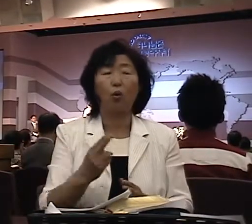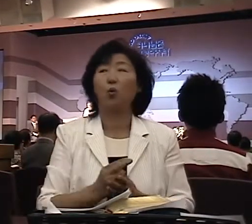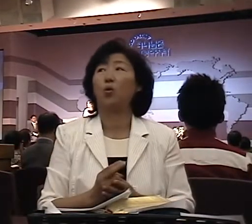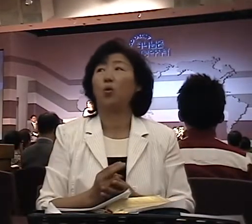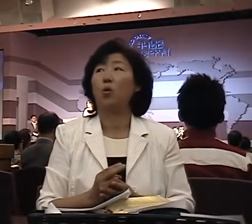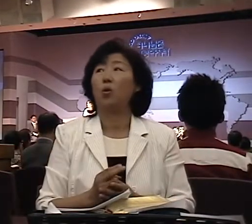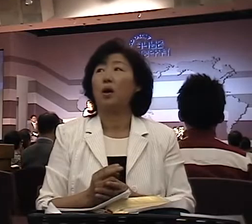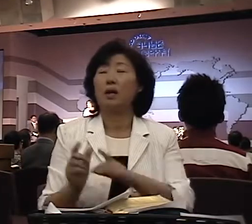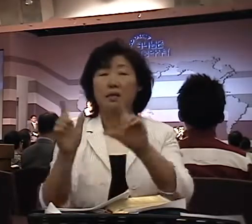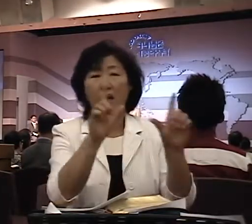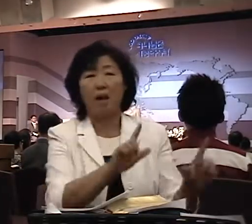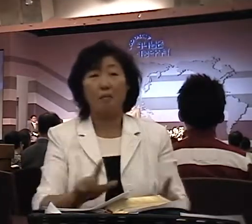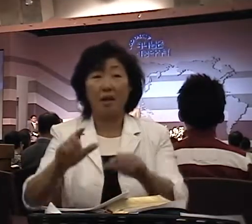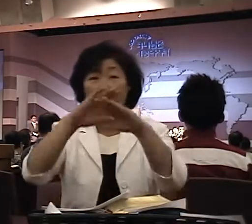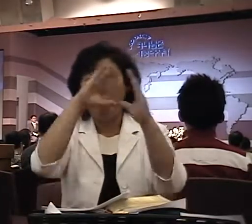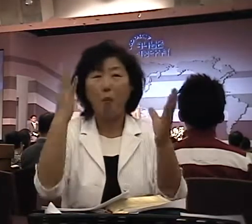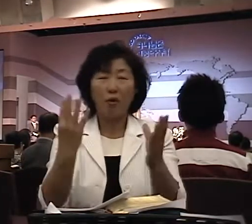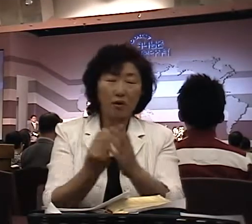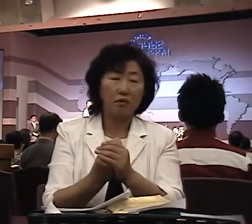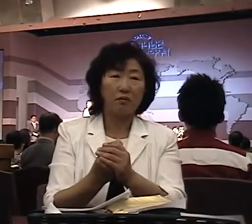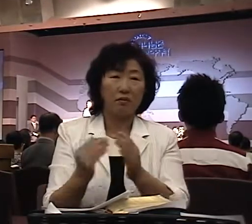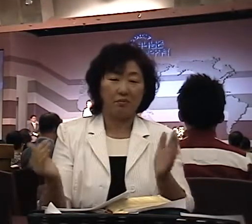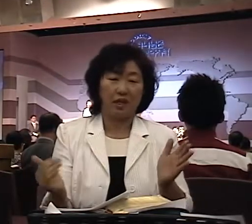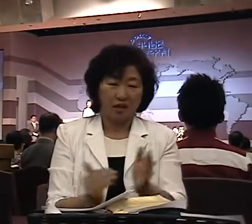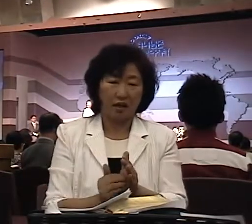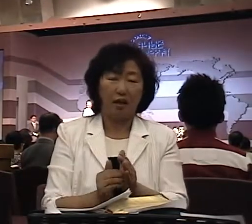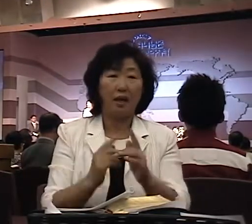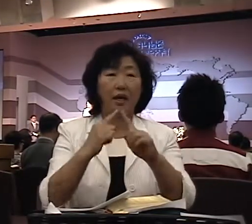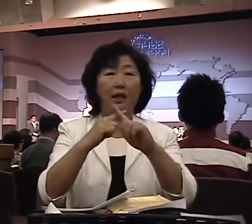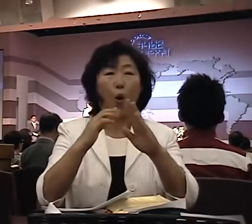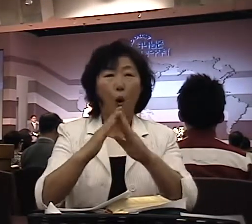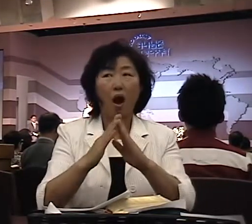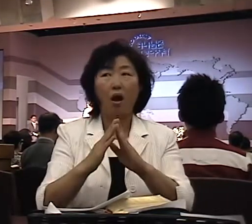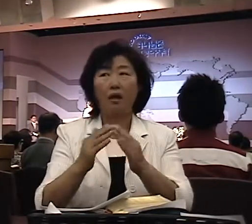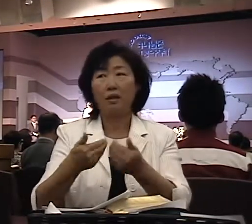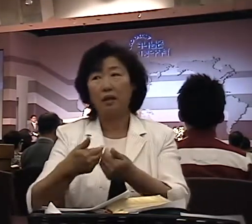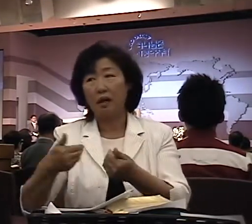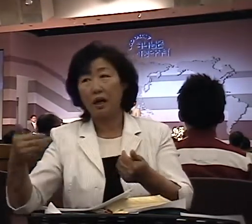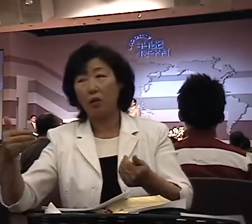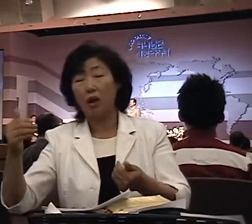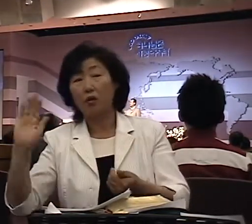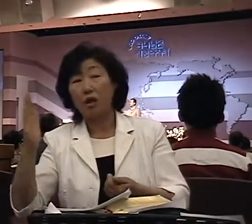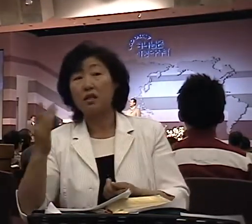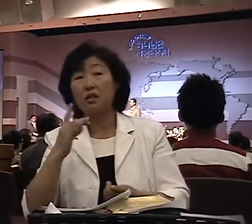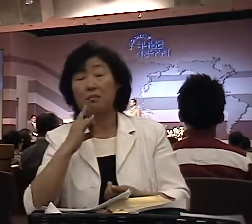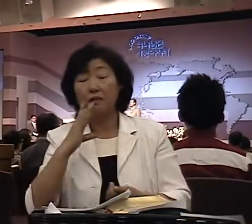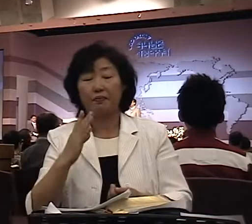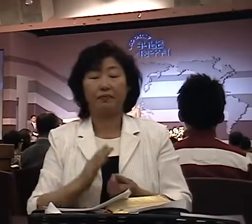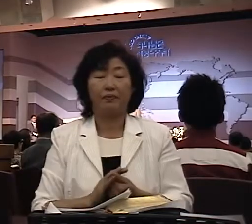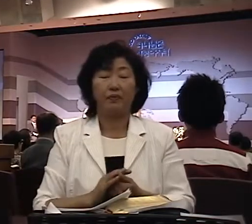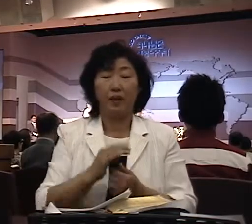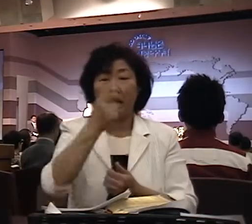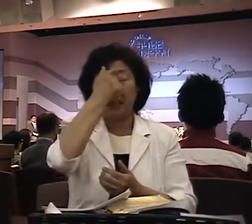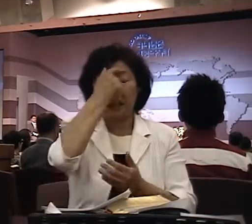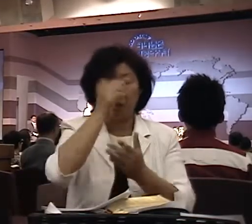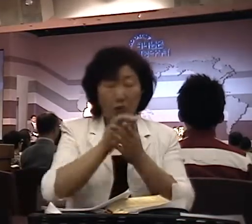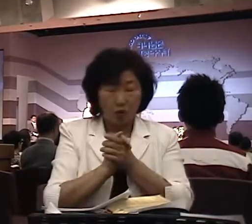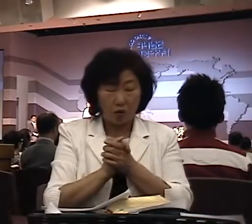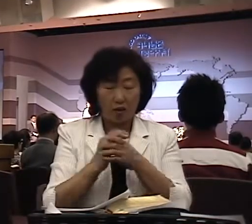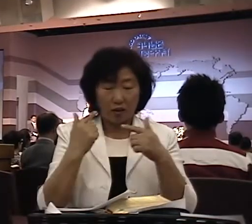삶의 전부였습니다. 비록 교회를 떠나게 되었지만 기도로